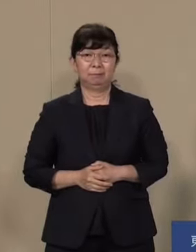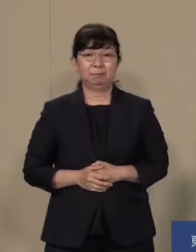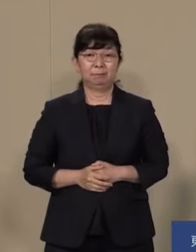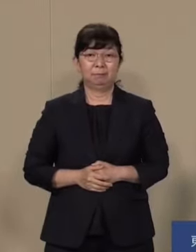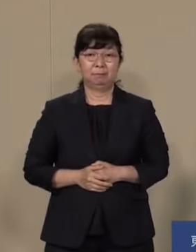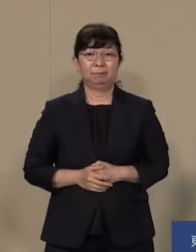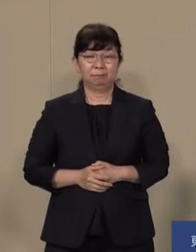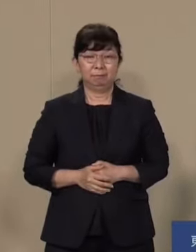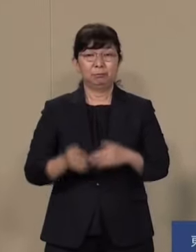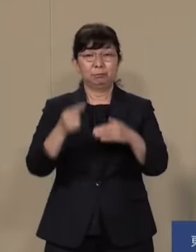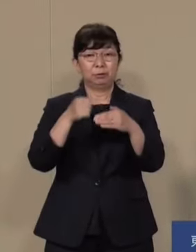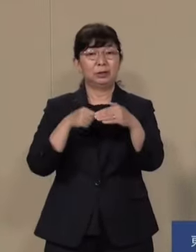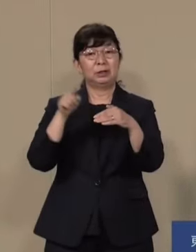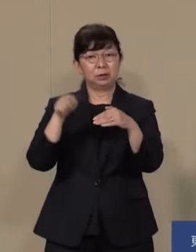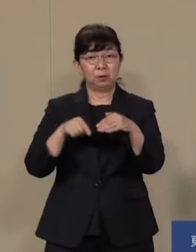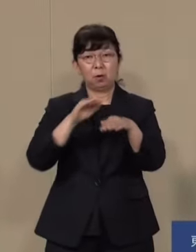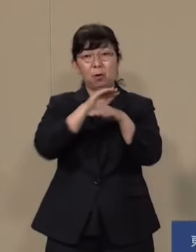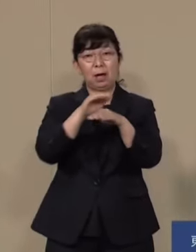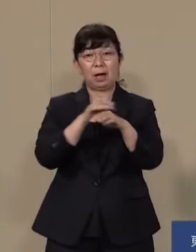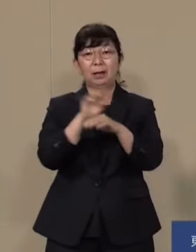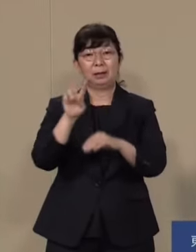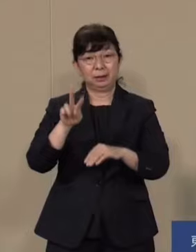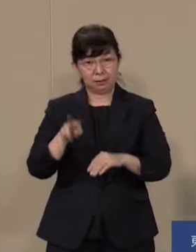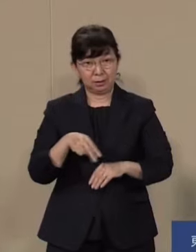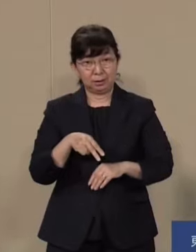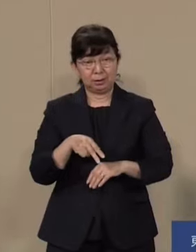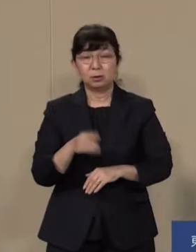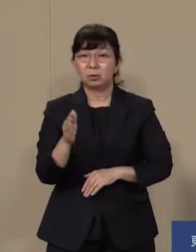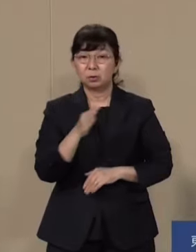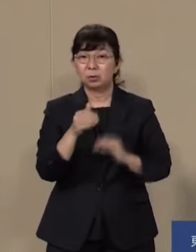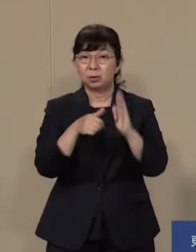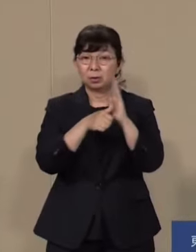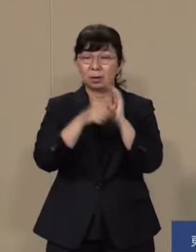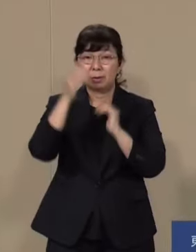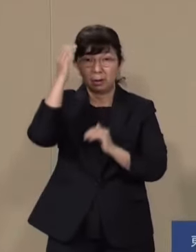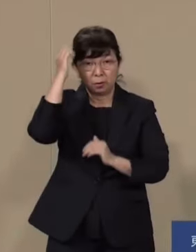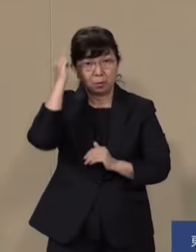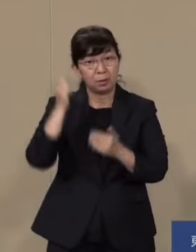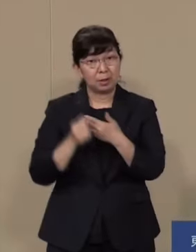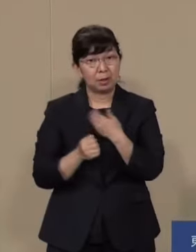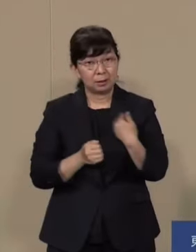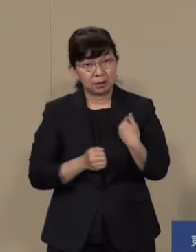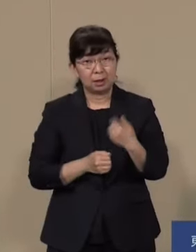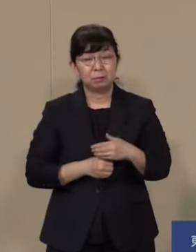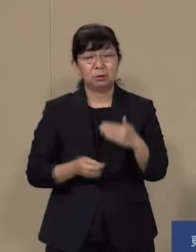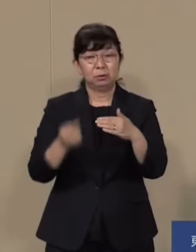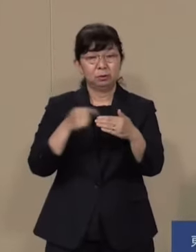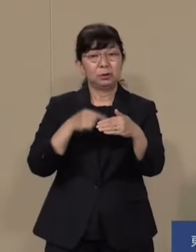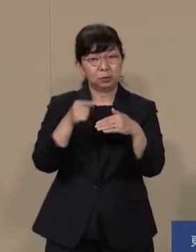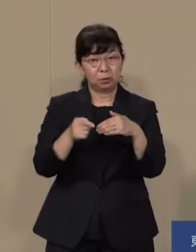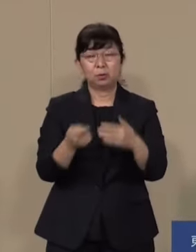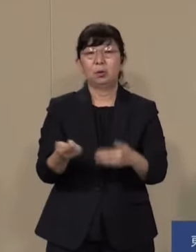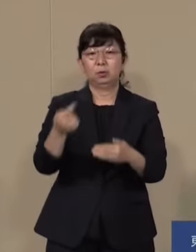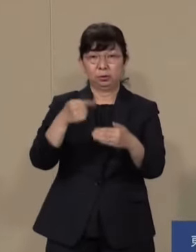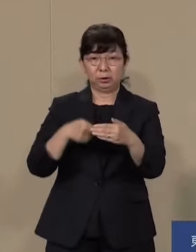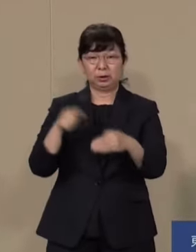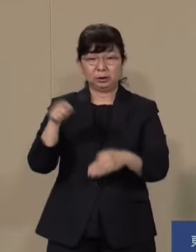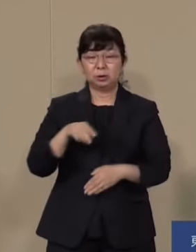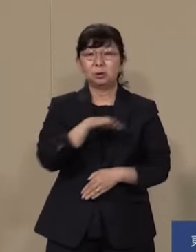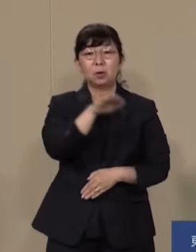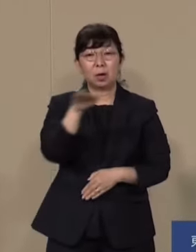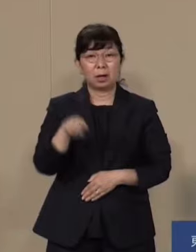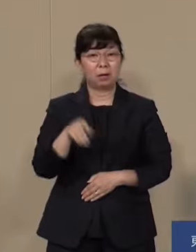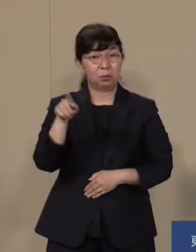でうちのありそろそろ覚えた内外のうちに野原